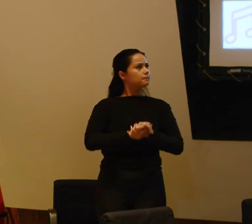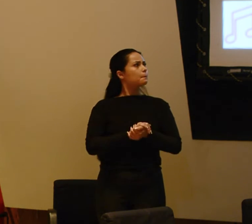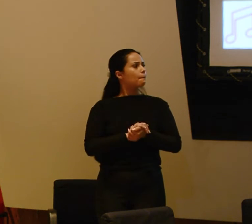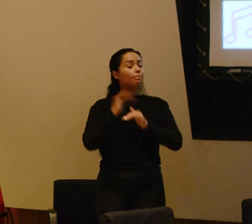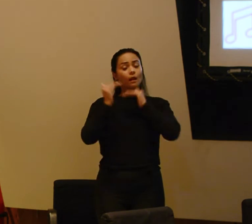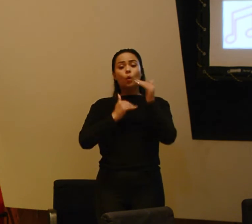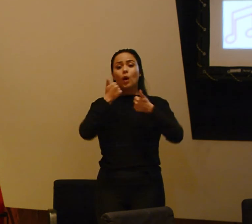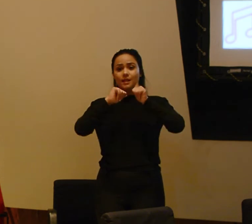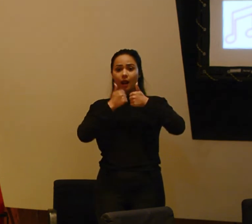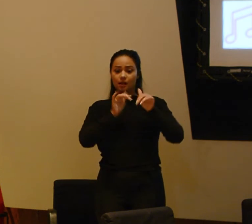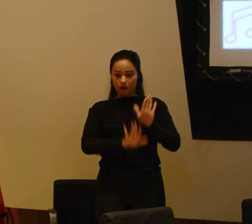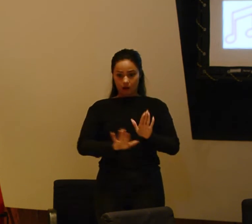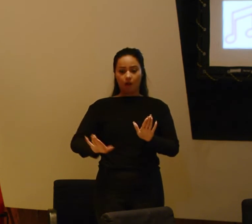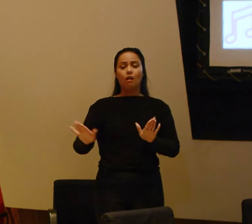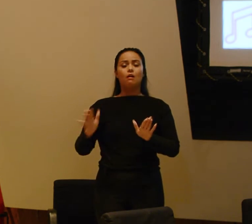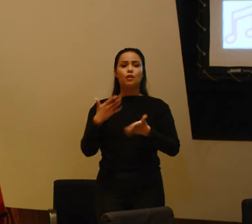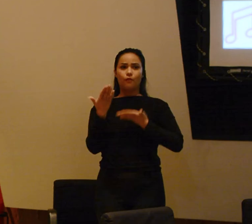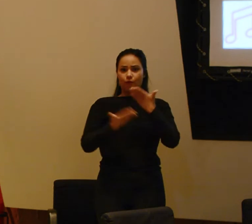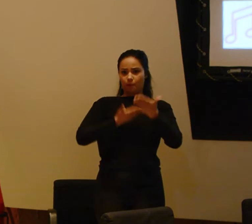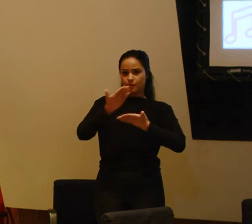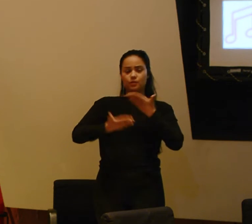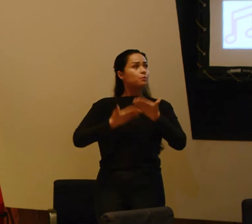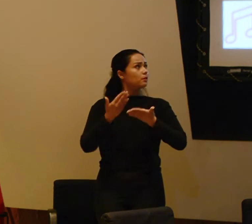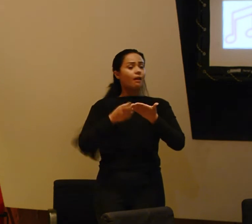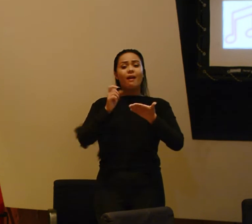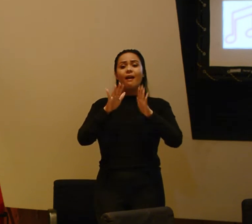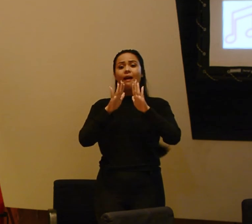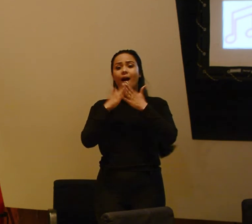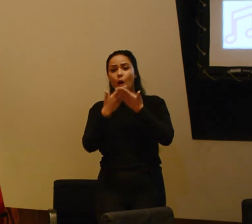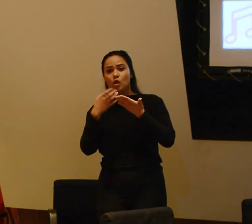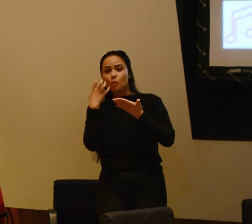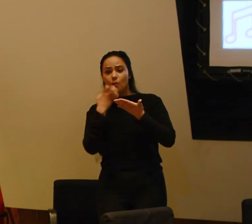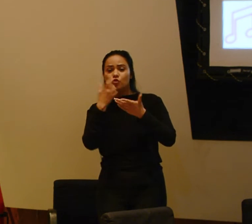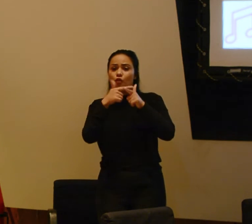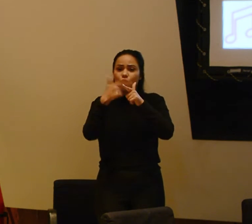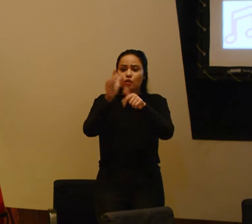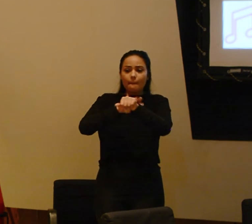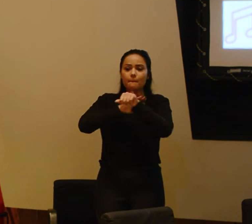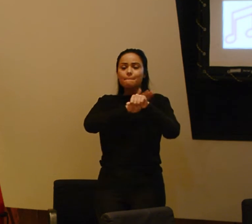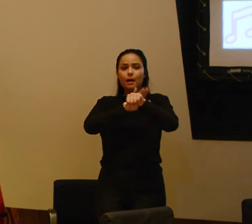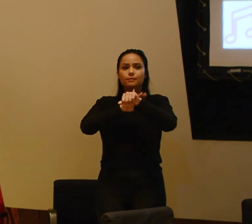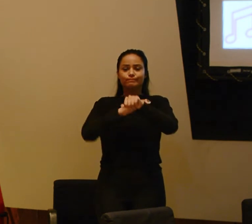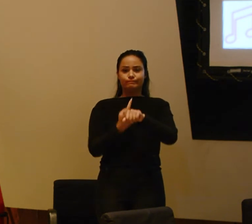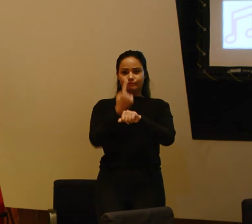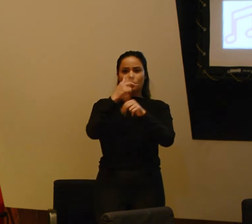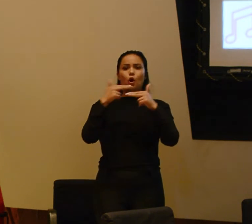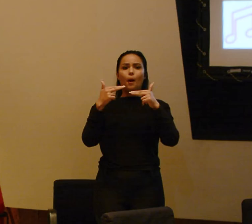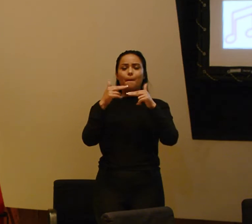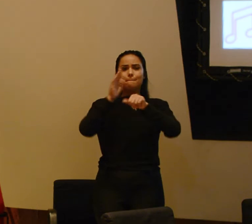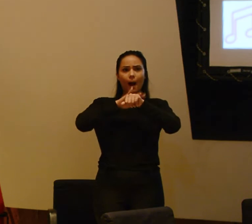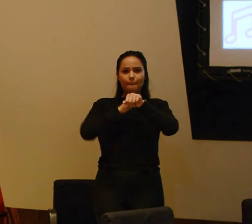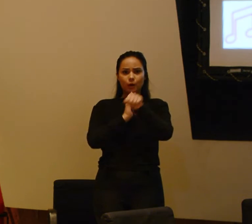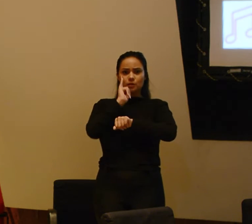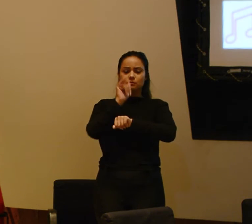gente analisa essas crianças que passaram por esse procedimento, que isso daqui, gente, é aula de música, que é dividida em momentos. Uma das coisas mais